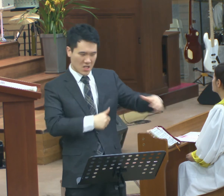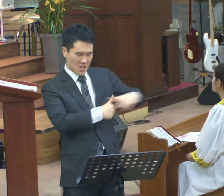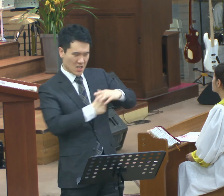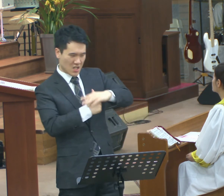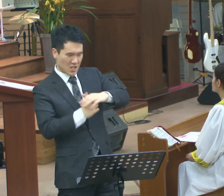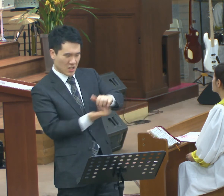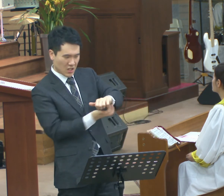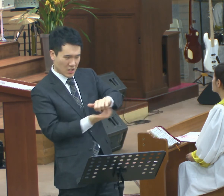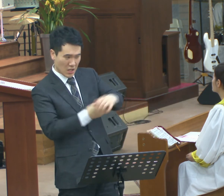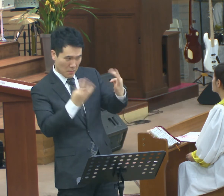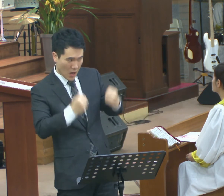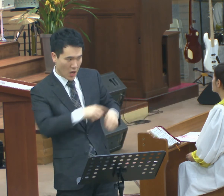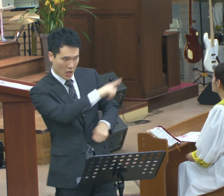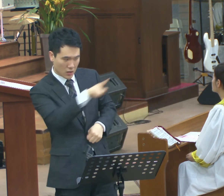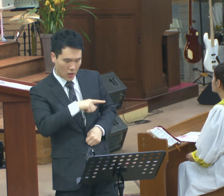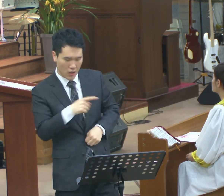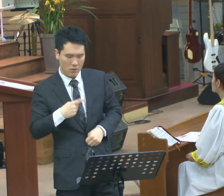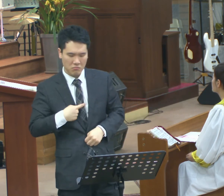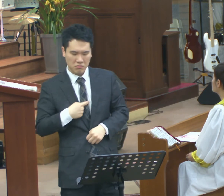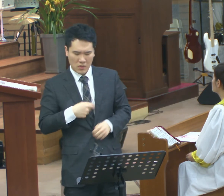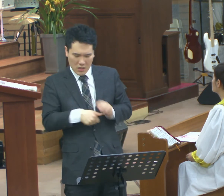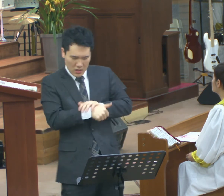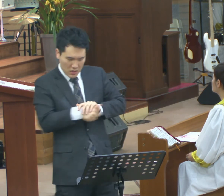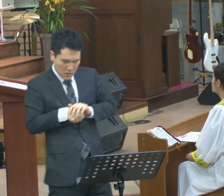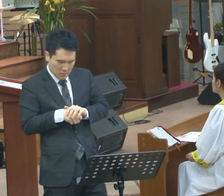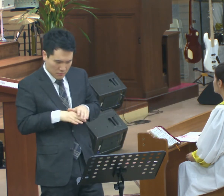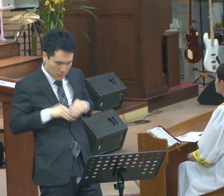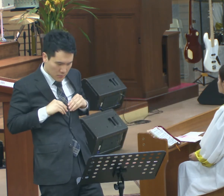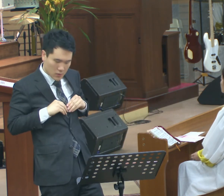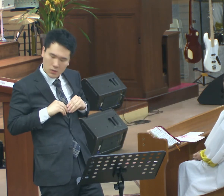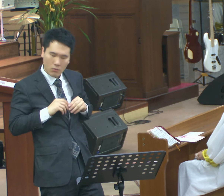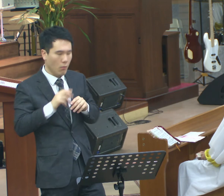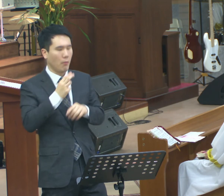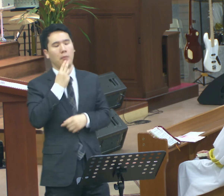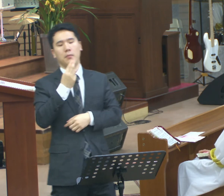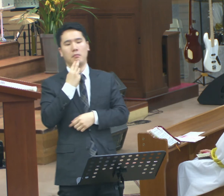너희들이 죽인다고 해서 우리가 죽지 않아. 생명은 하나님께 있어.